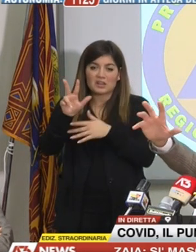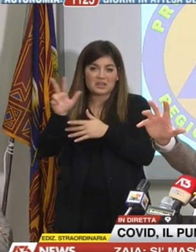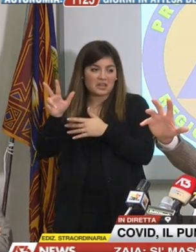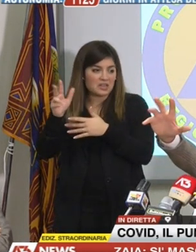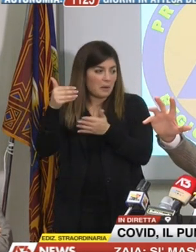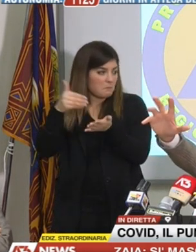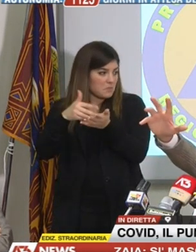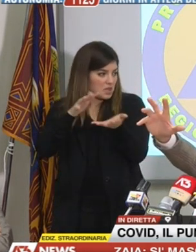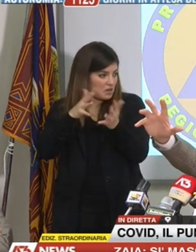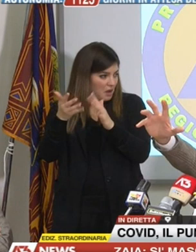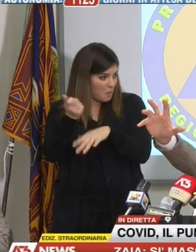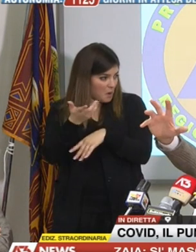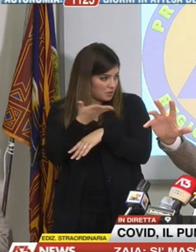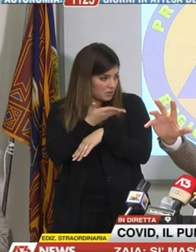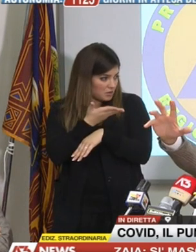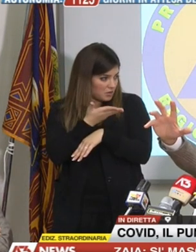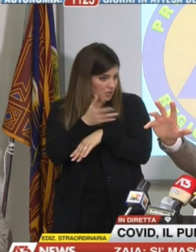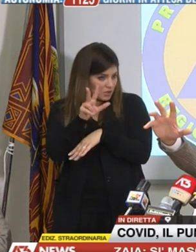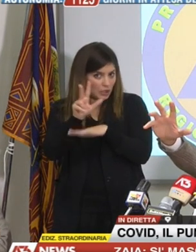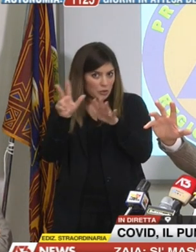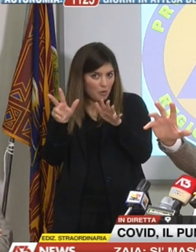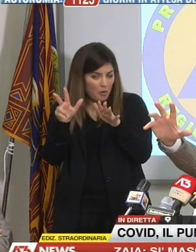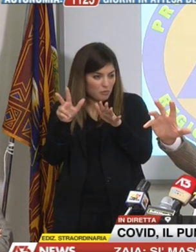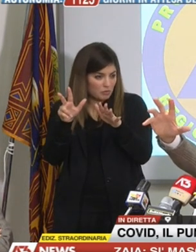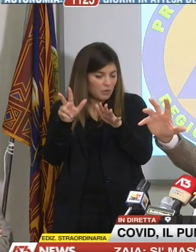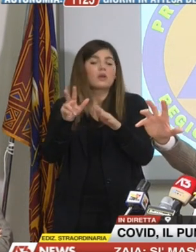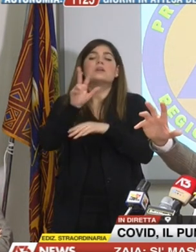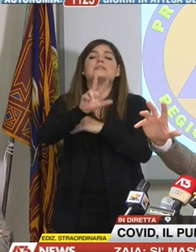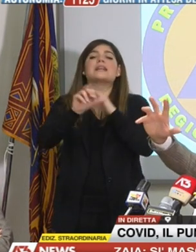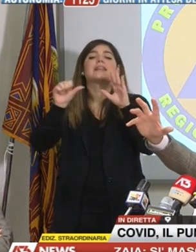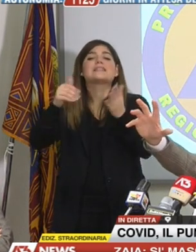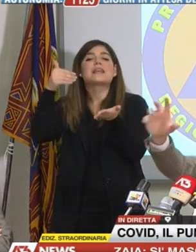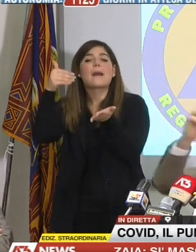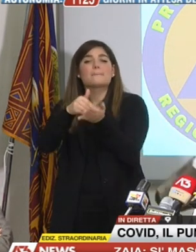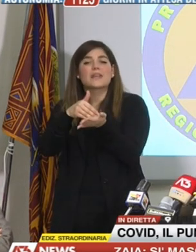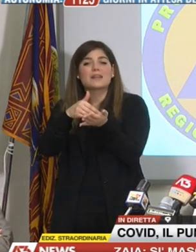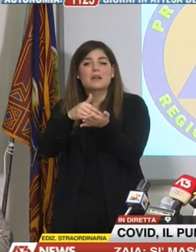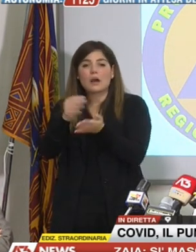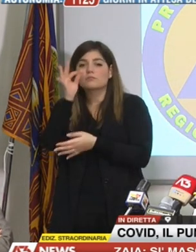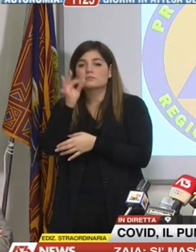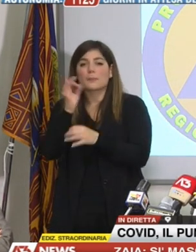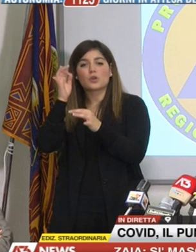33.000 quanti erano? 38.000, 39, 36.000 rapidi,